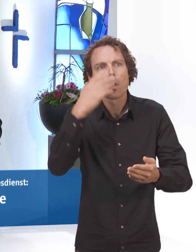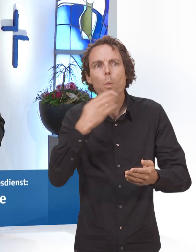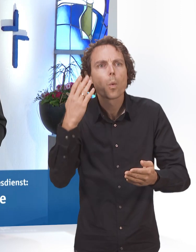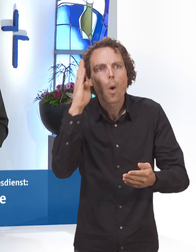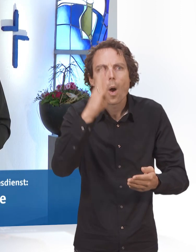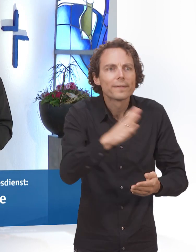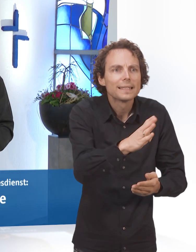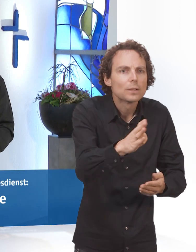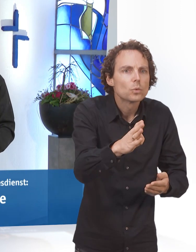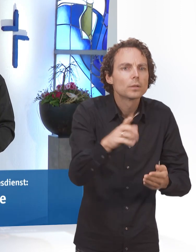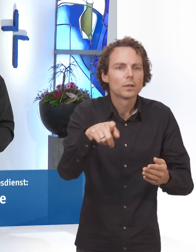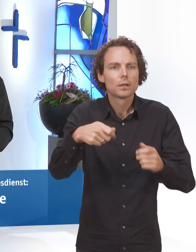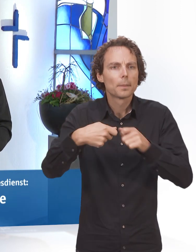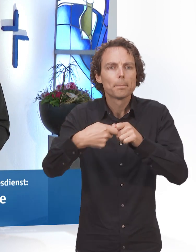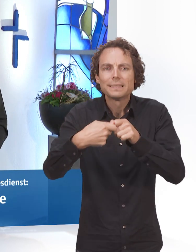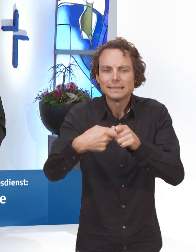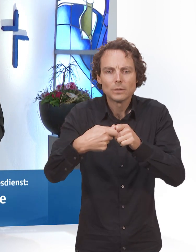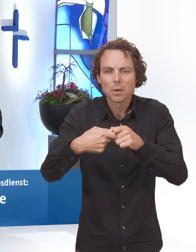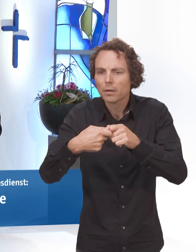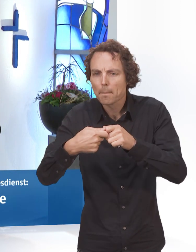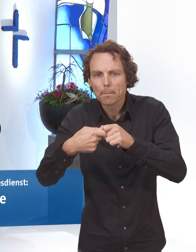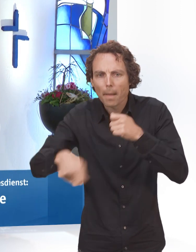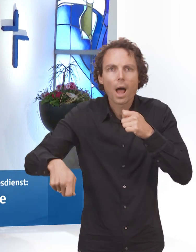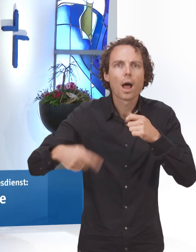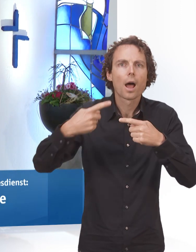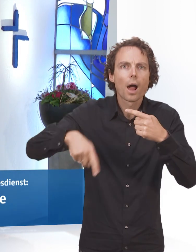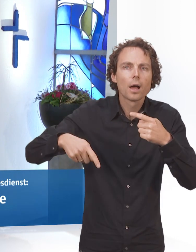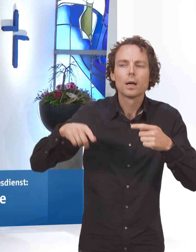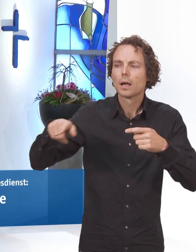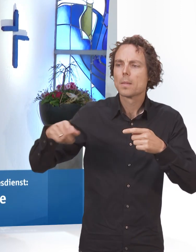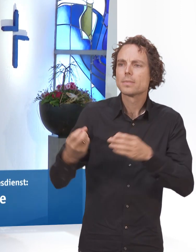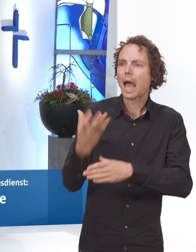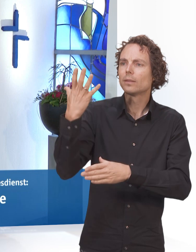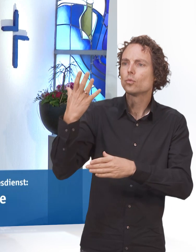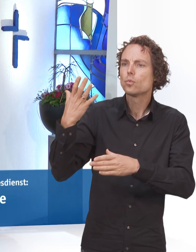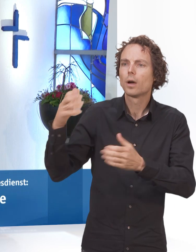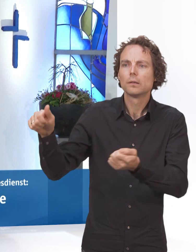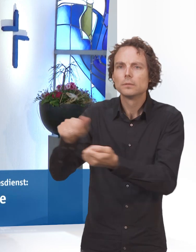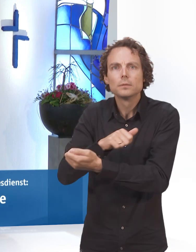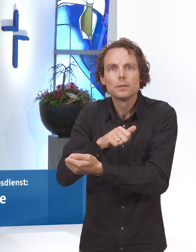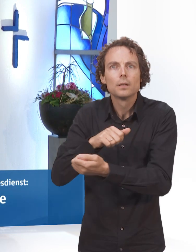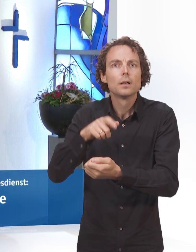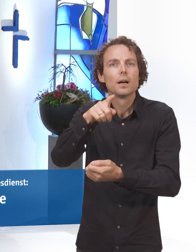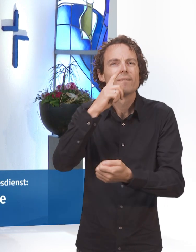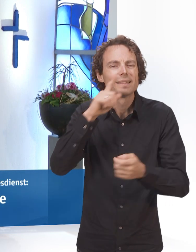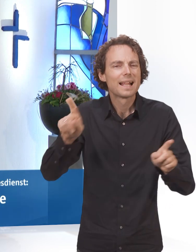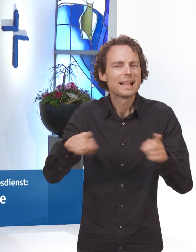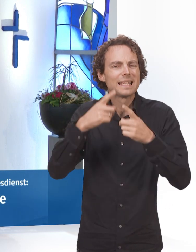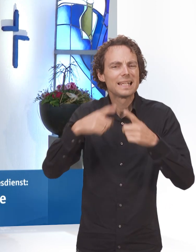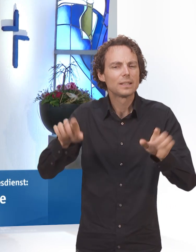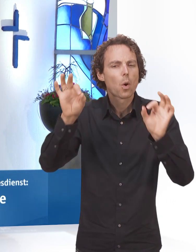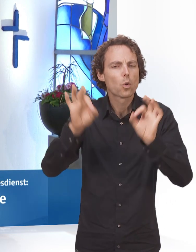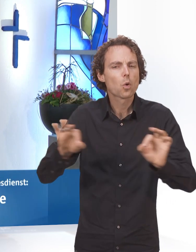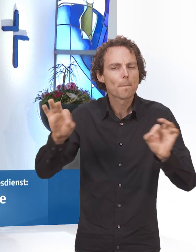Ecken. Beziehungen brechen auseinander, unsere Natur steht vor dem Kollaps. Wenn du ein Lied komponierst und